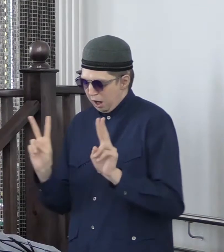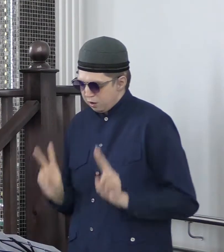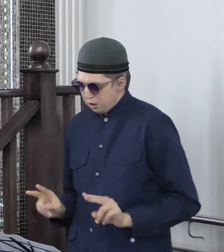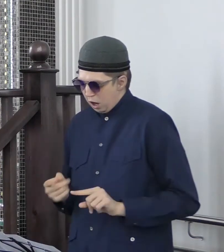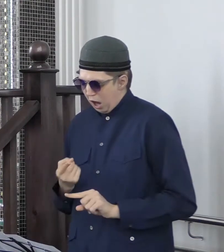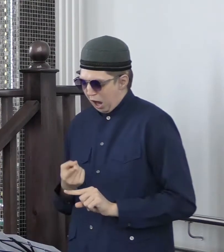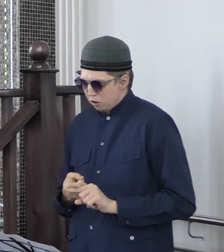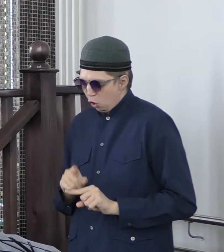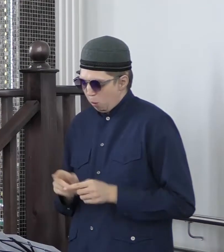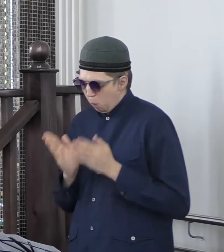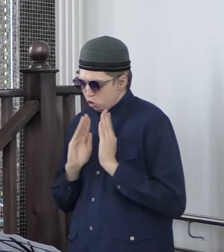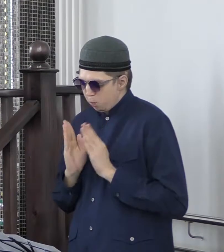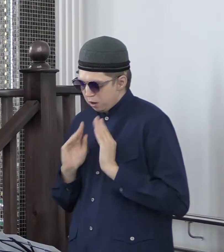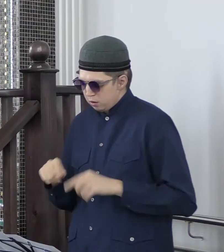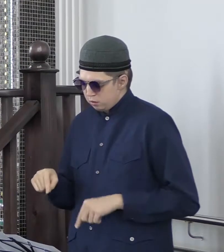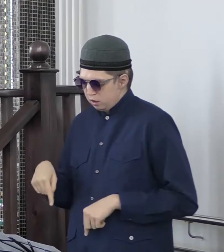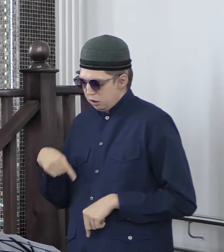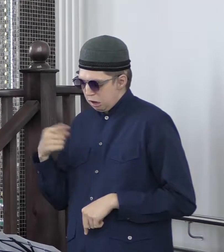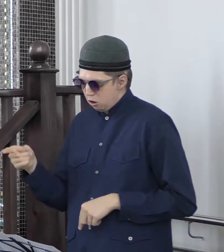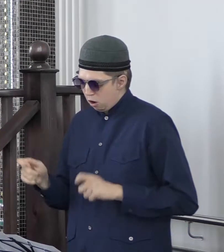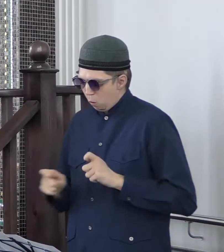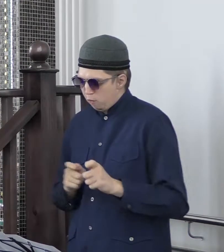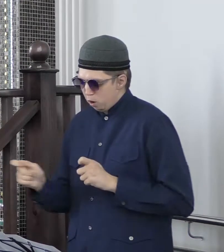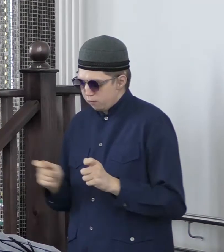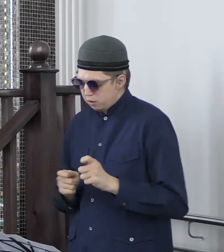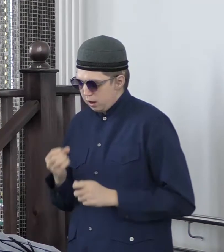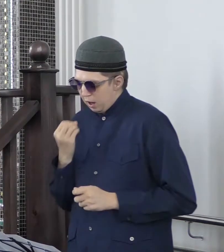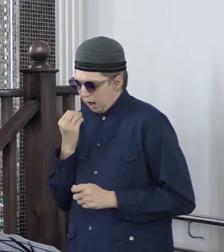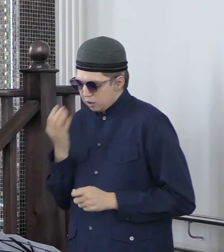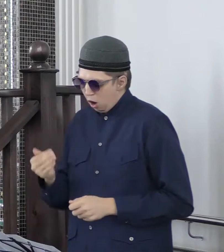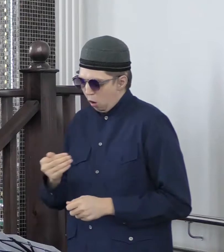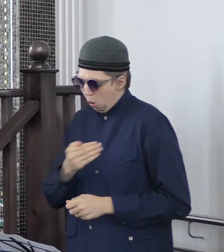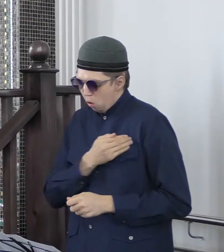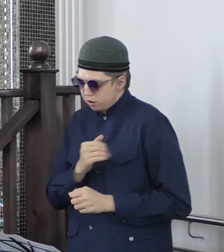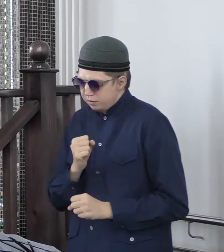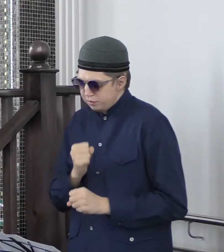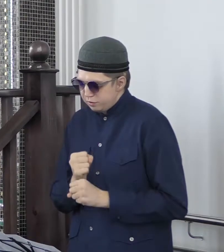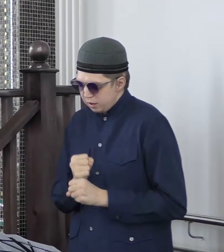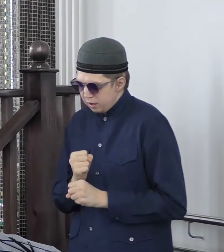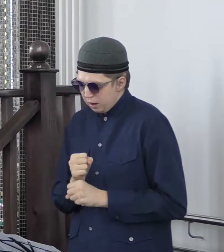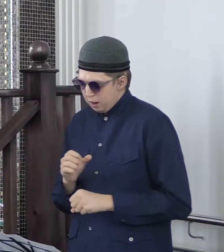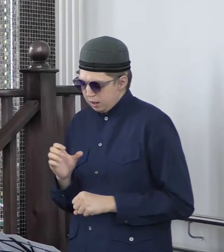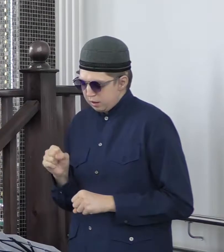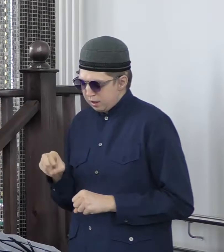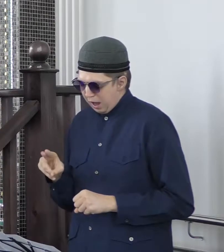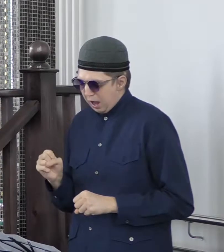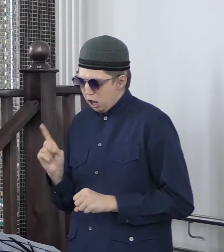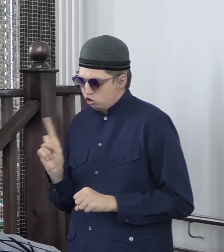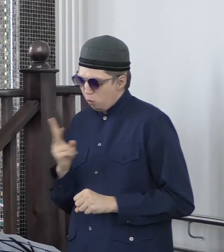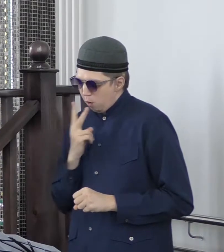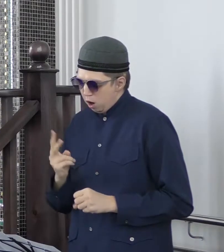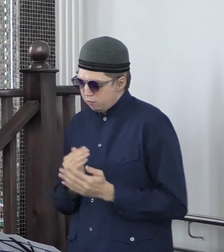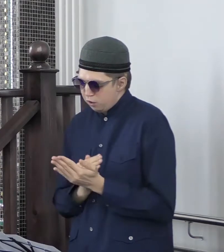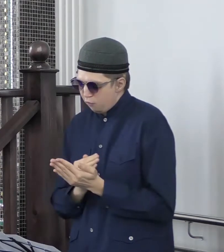какие-то. Аллах Тааля, иттакуллаха хамма тухатихи ва таттахутунна илля ва анту муслимон.